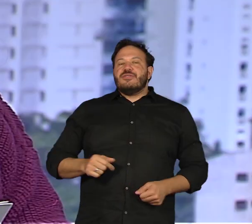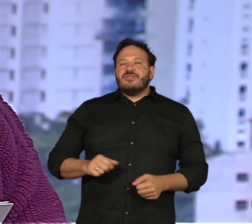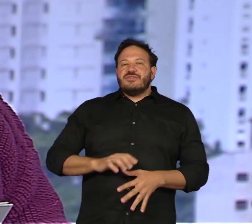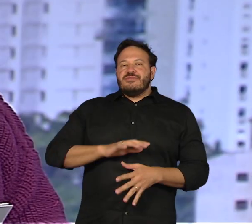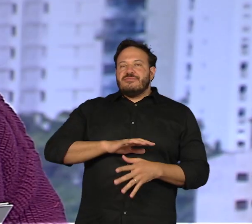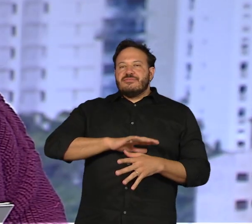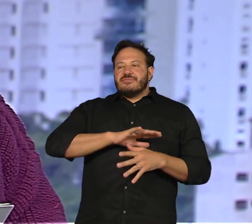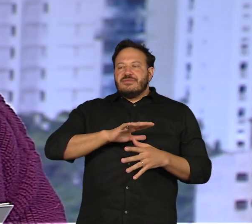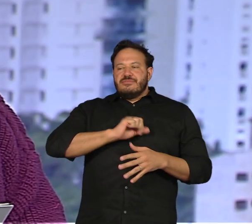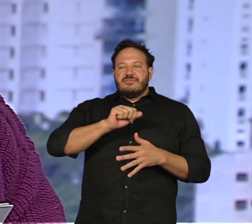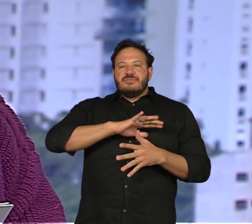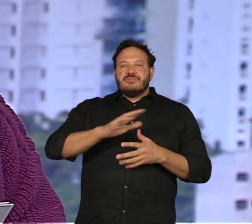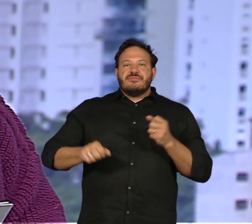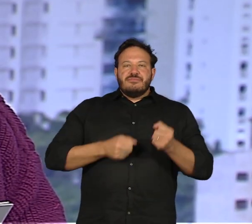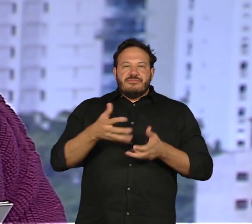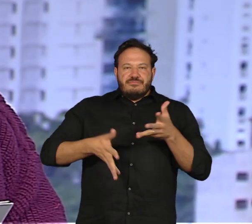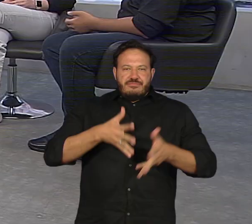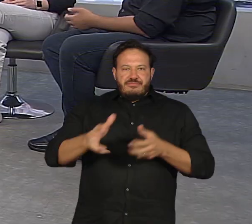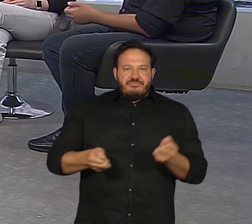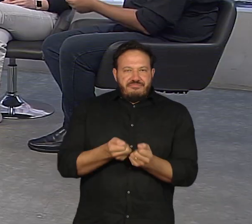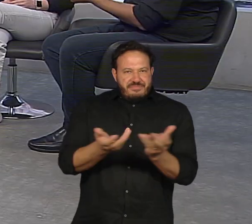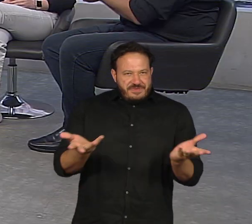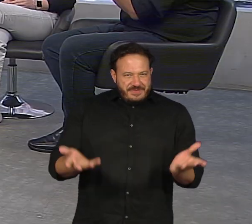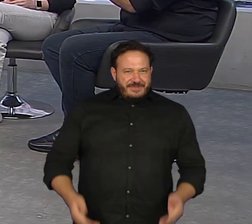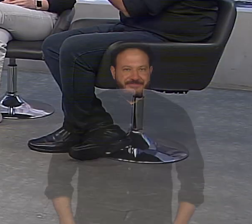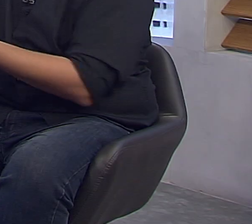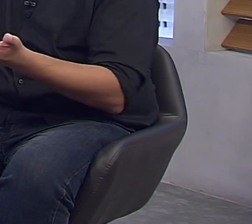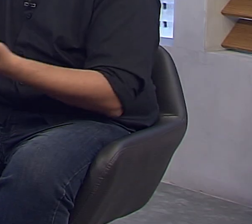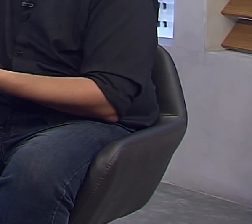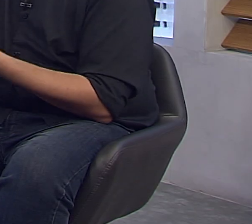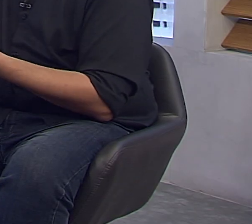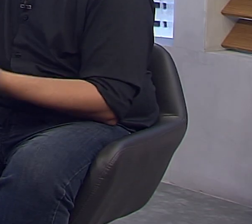saber de você como foi essa experiência, Kátia.